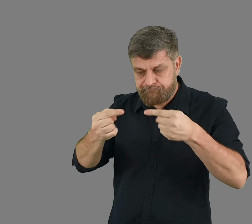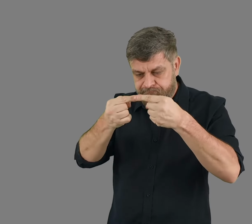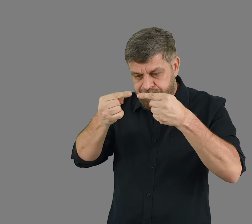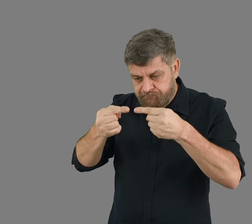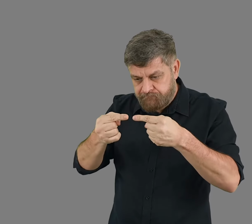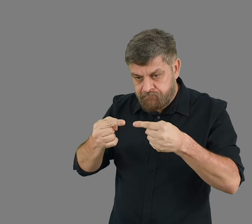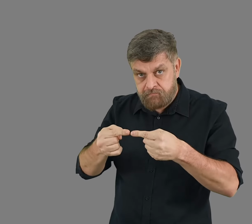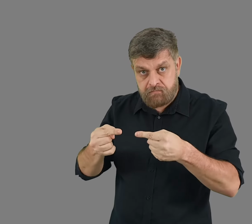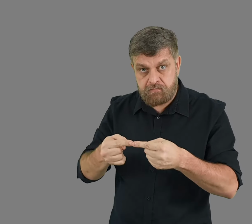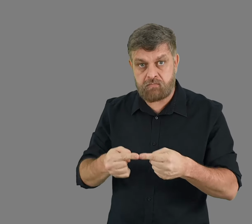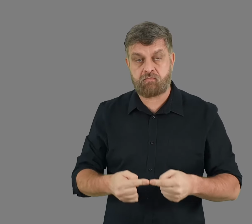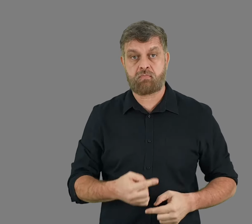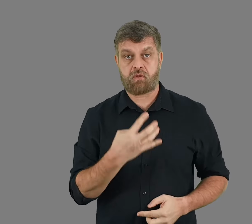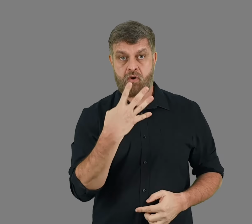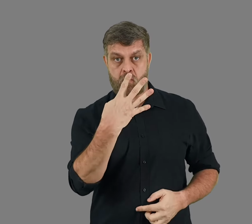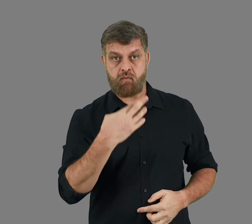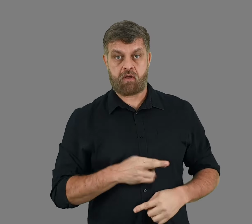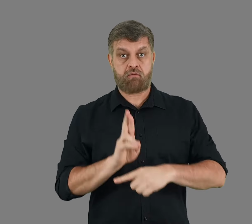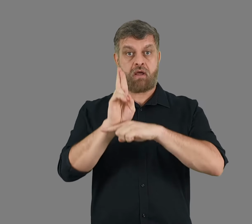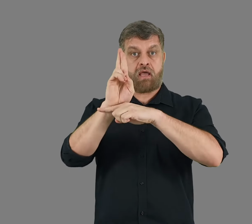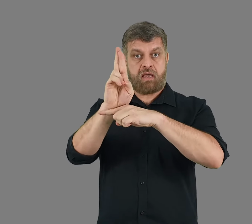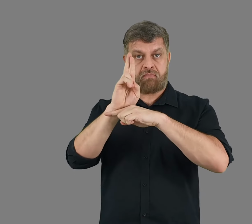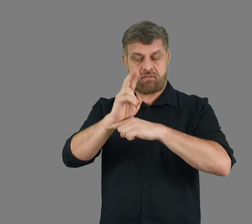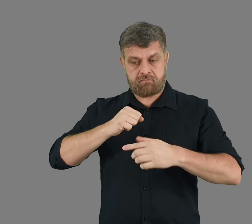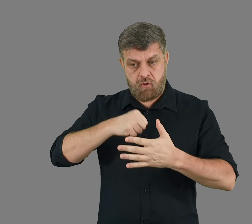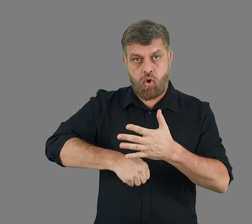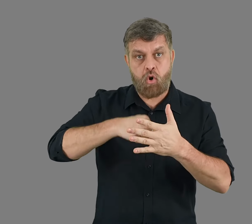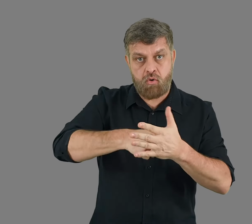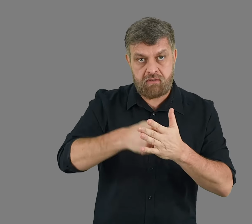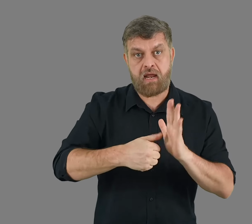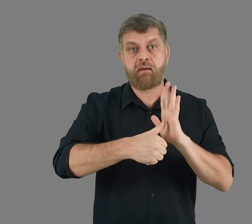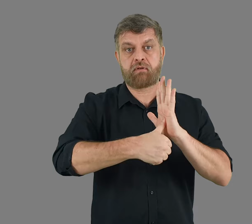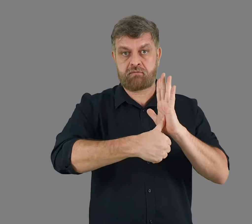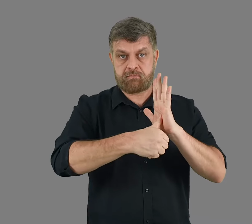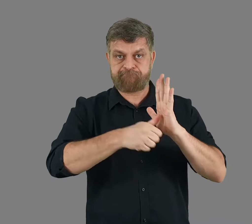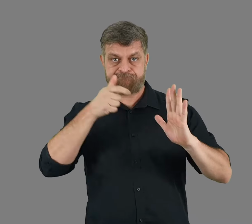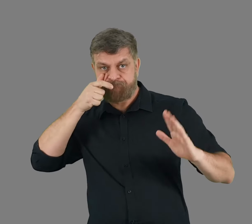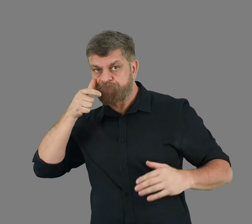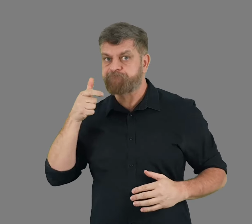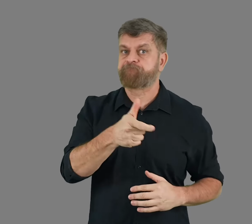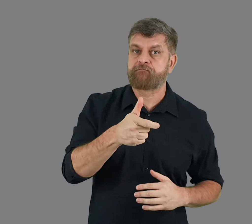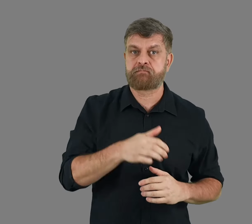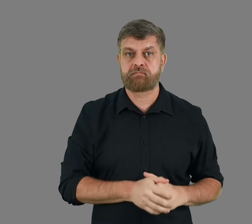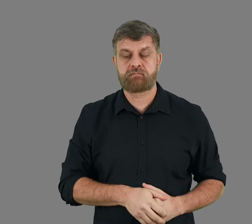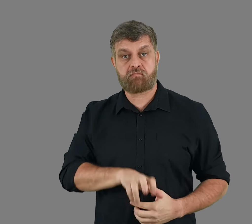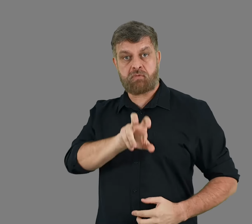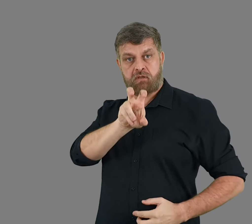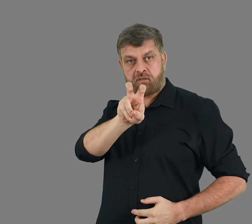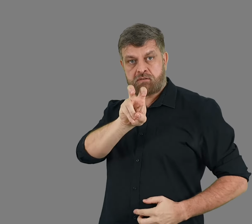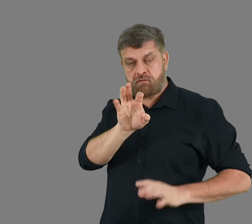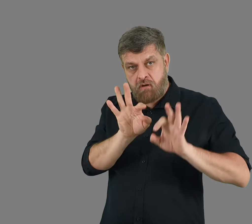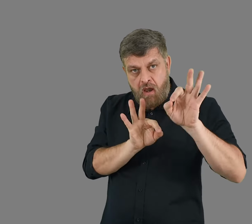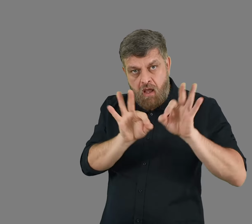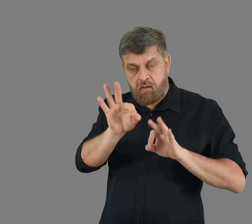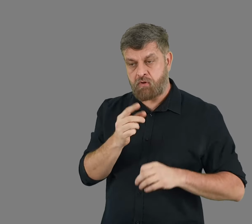4. Representar e defender os interesses de seus associados. 5. Elaborar o orçamento